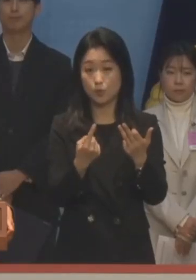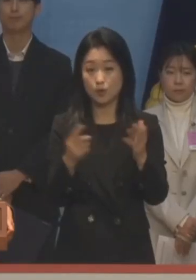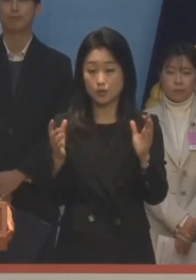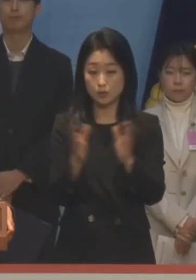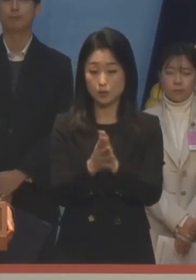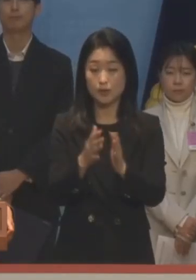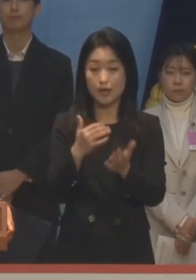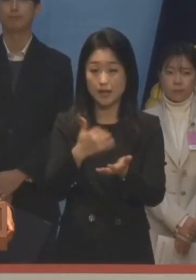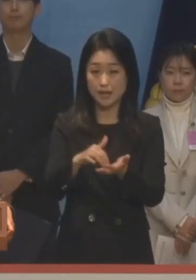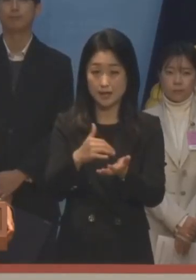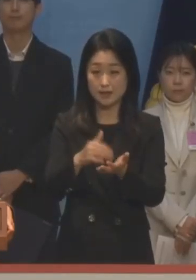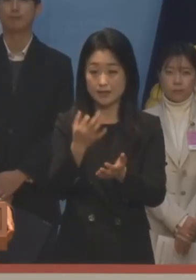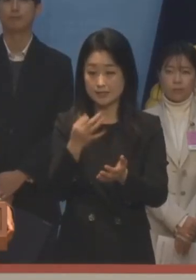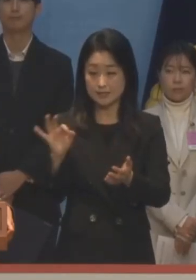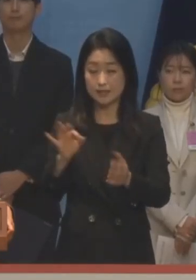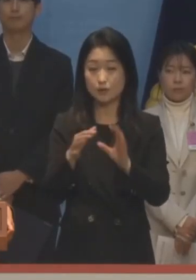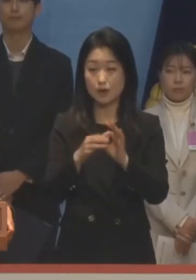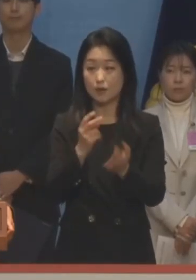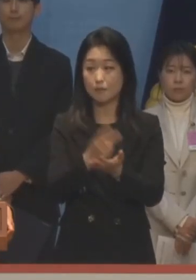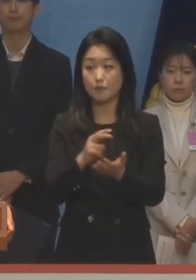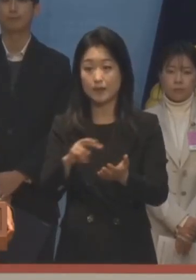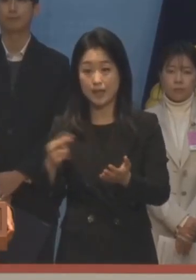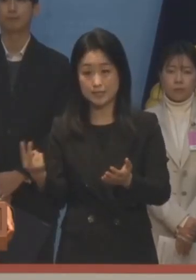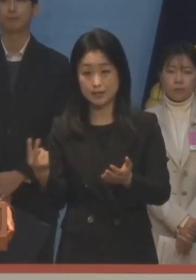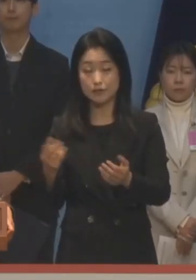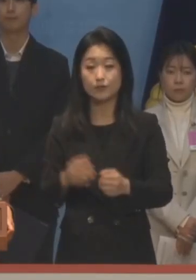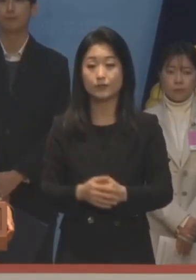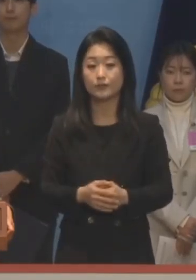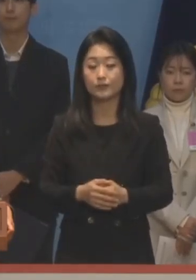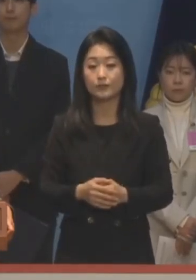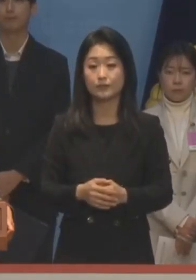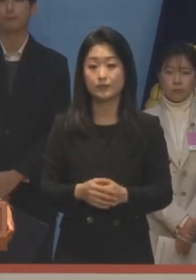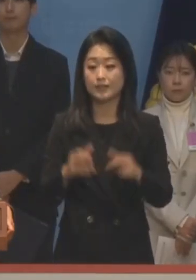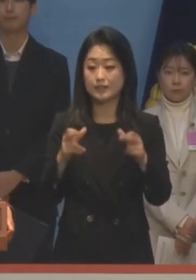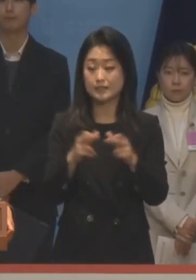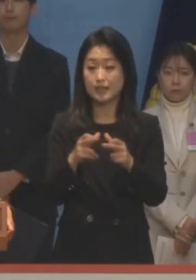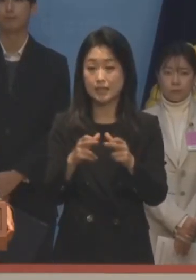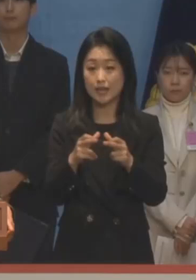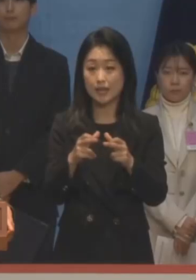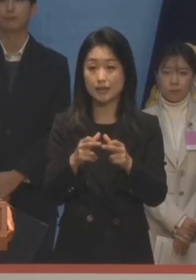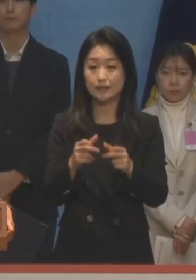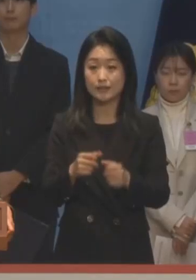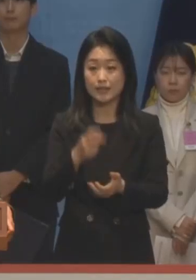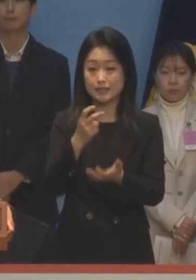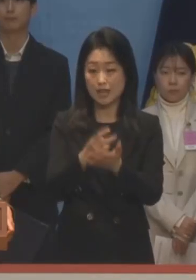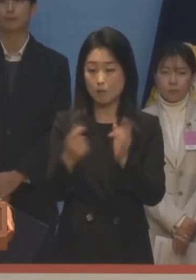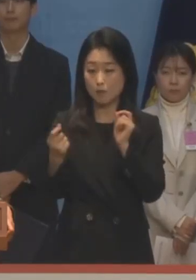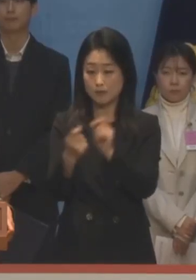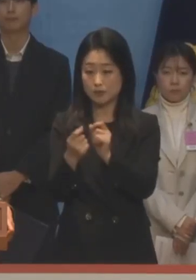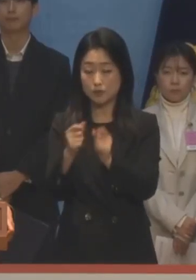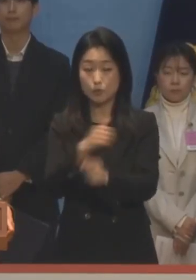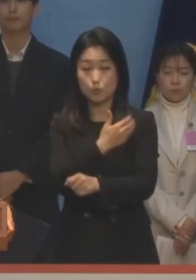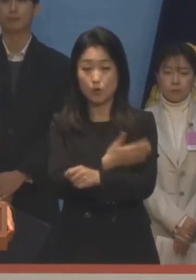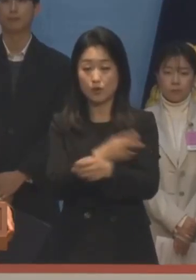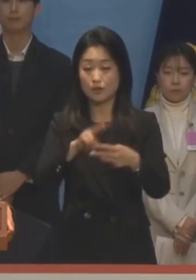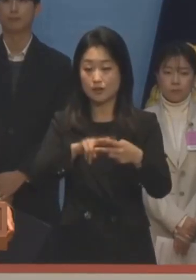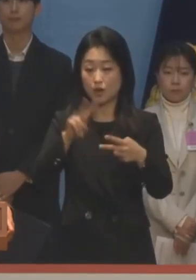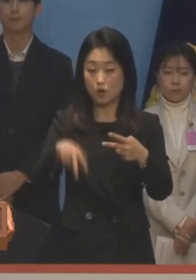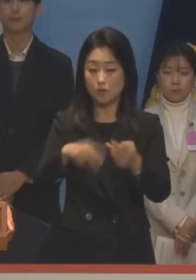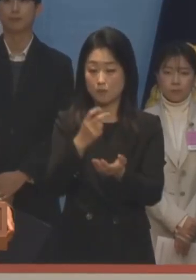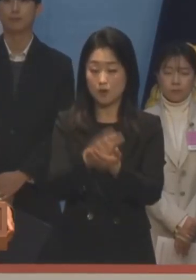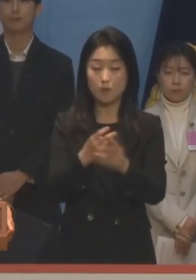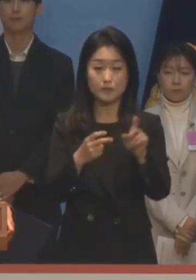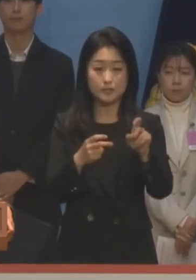통계 작성의 승인 등 개정, 장애인의 사법 접근권 보장을 위한 형법